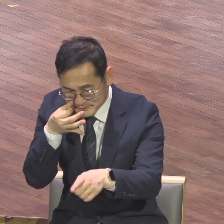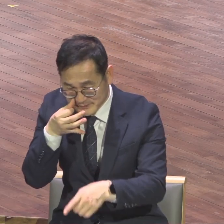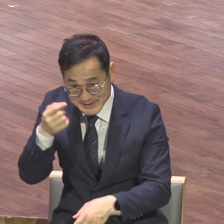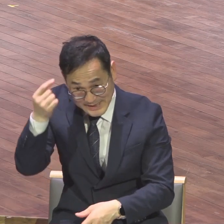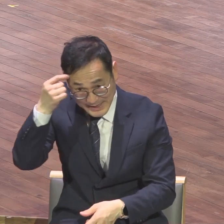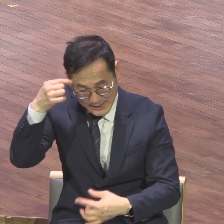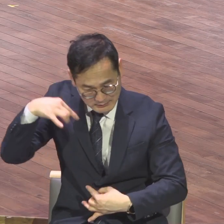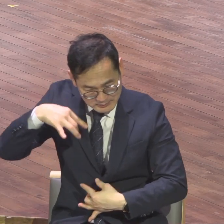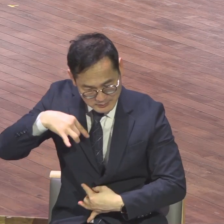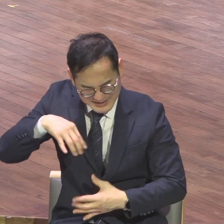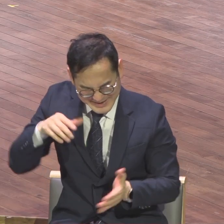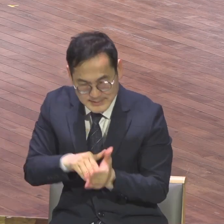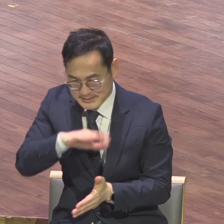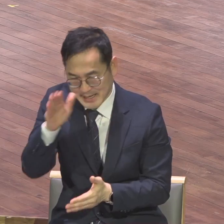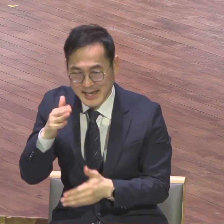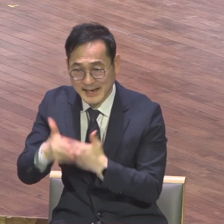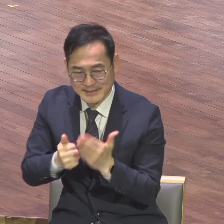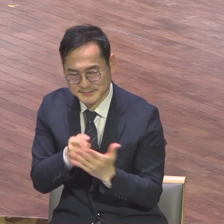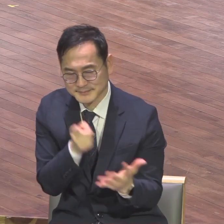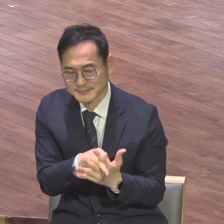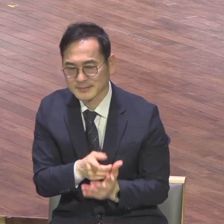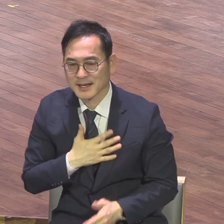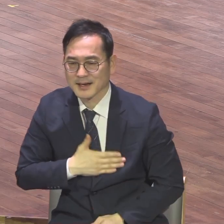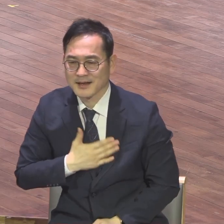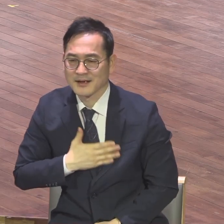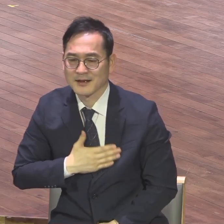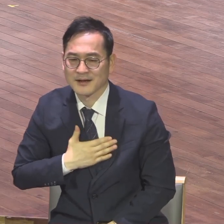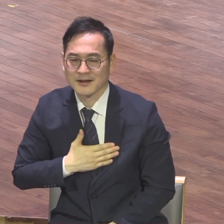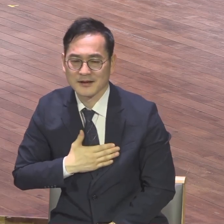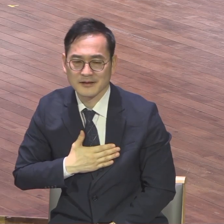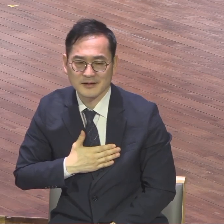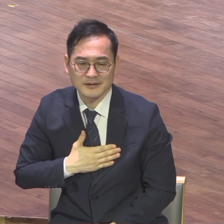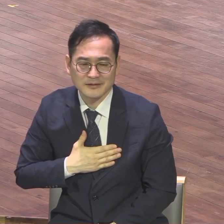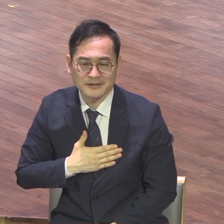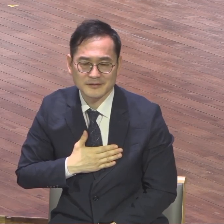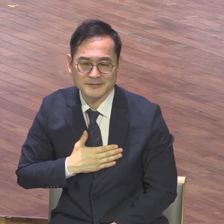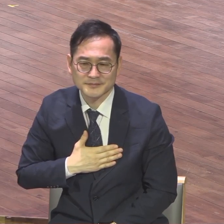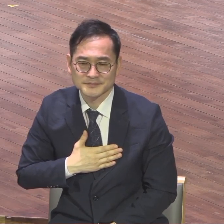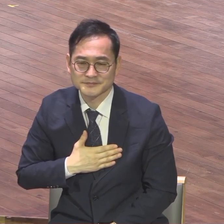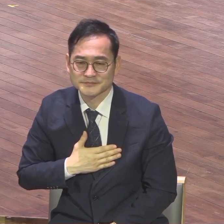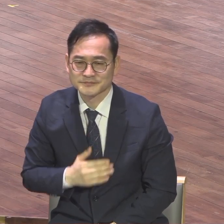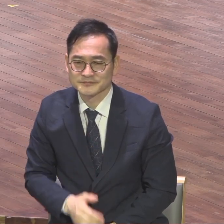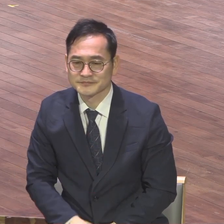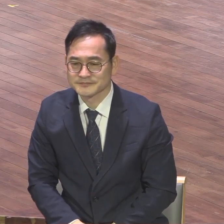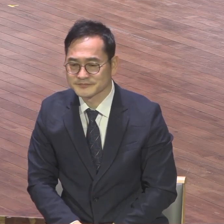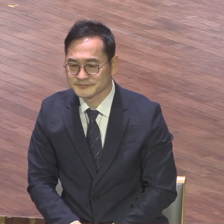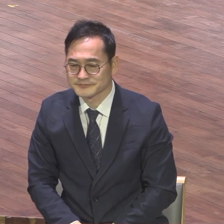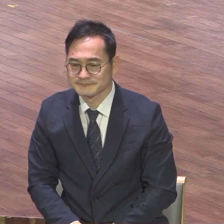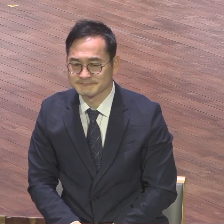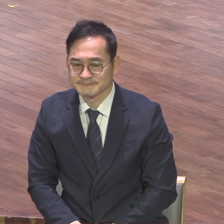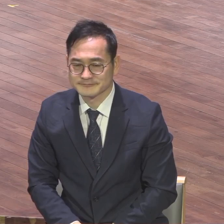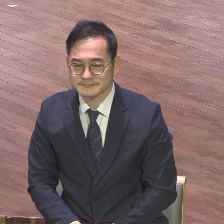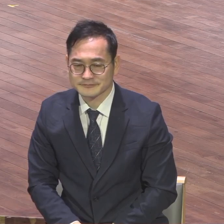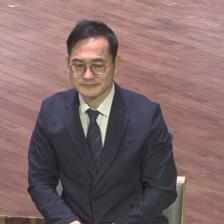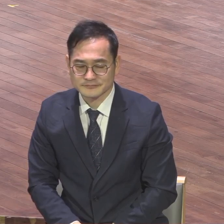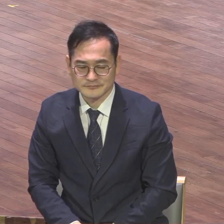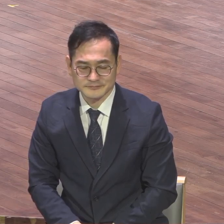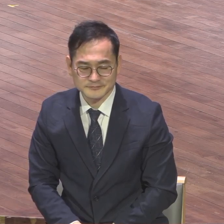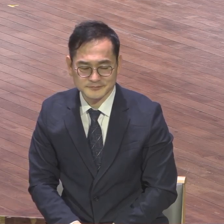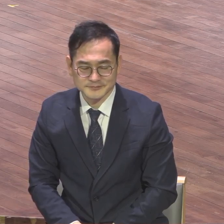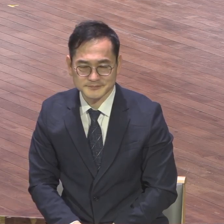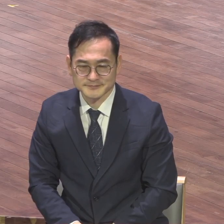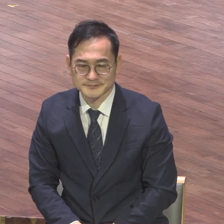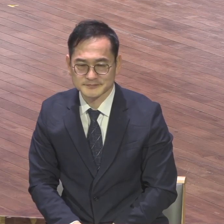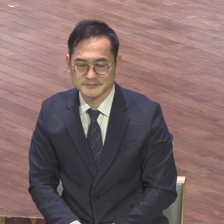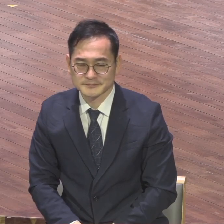생각까지 머리카락도 다 세고 계시기 때문에 세밀하게 이 사실을 분명히 여러분 붙잡고 기념하는 하나님